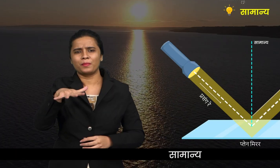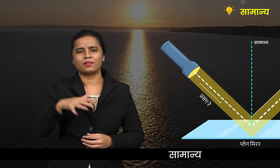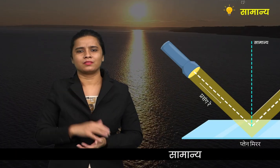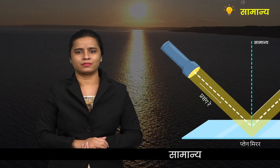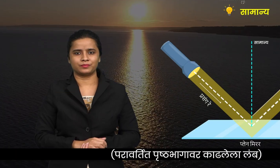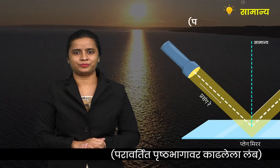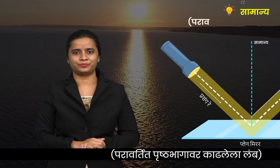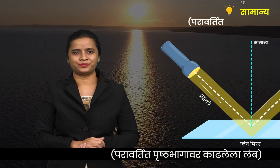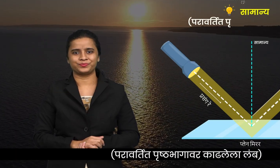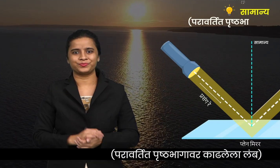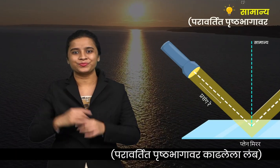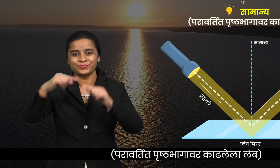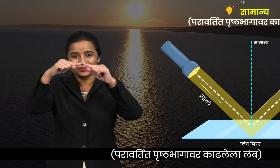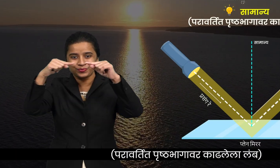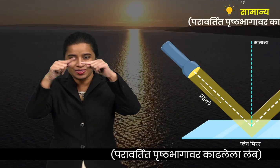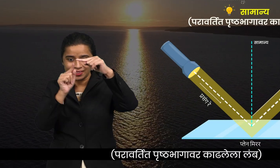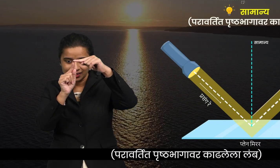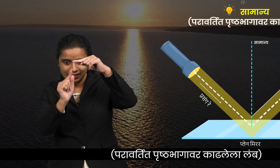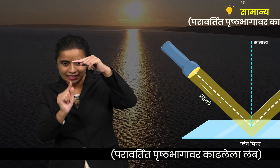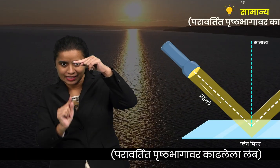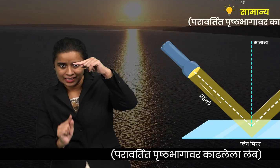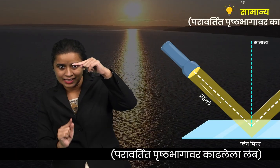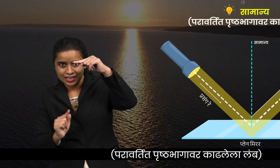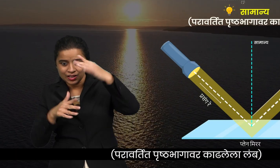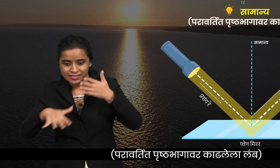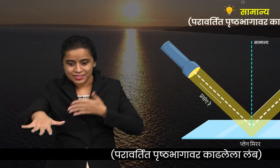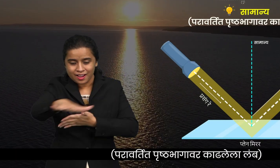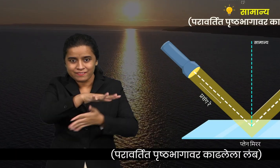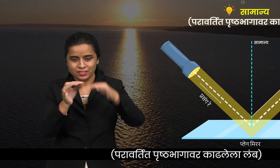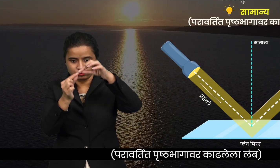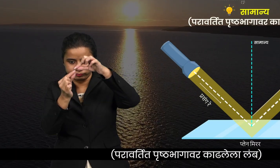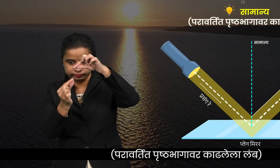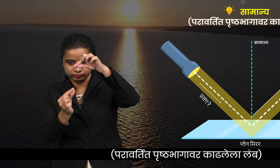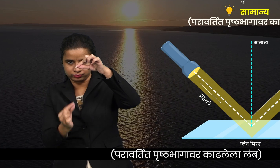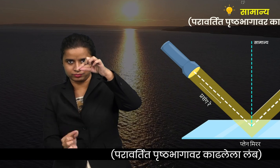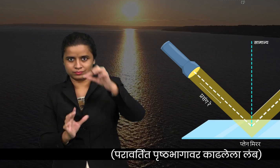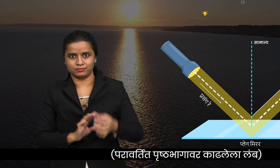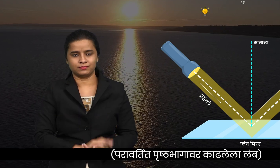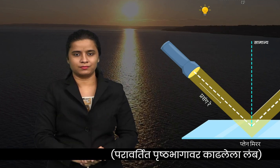सामान्य, परावर्तित पृष्ठभागावर काढलेला लंब.